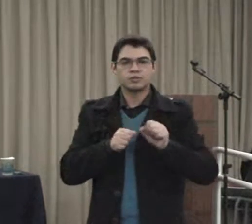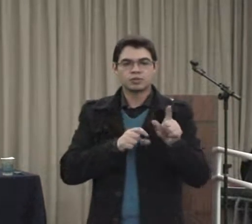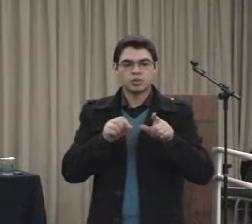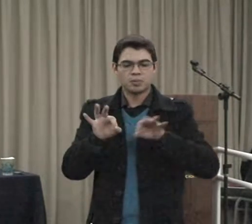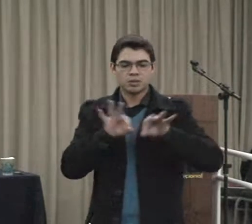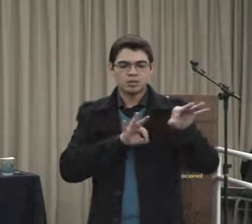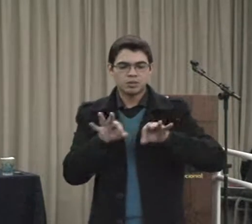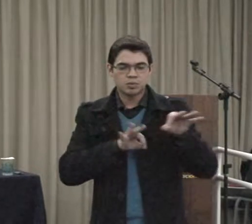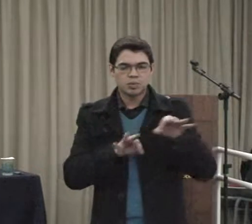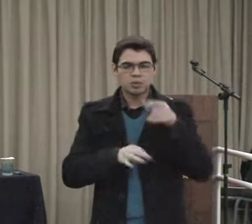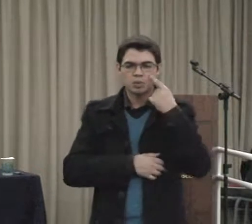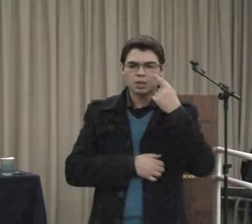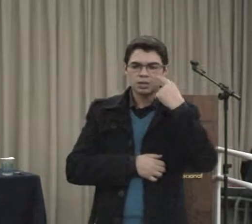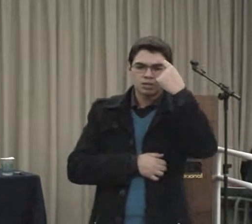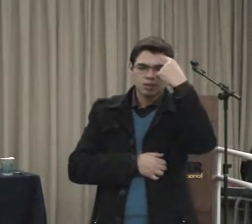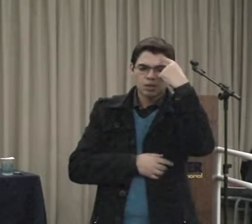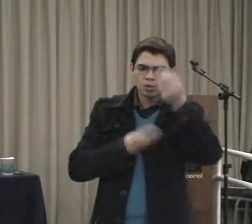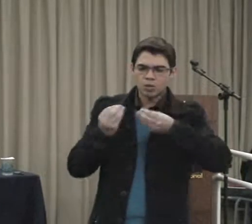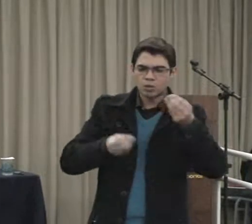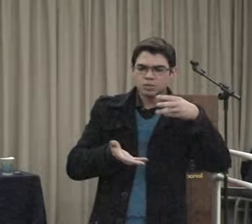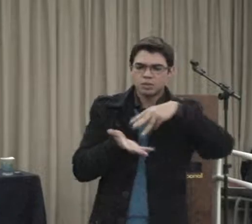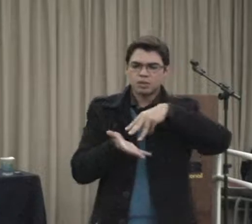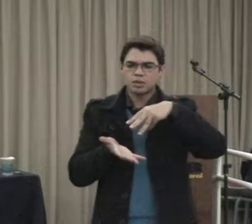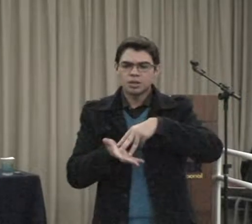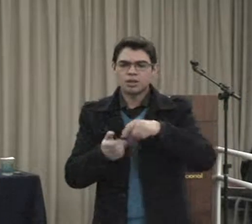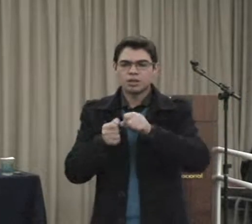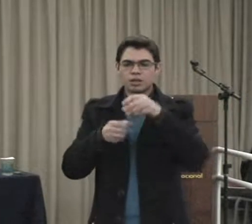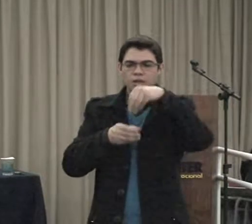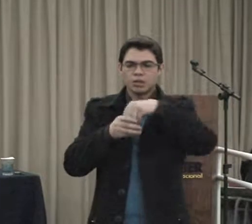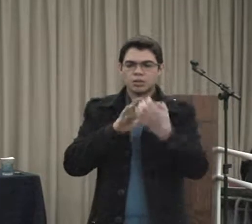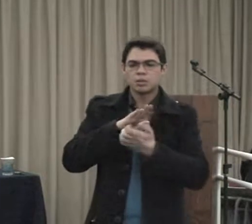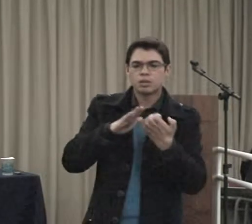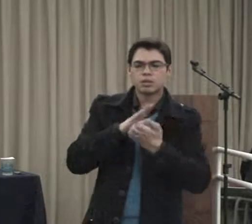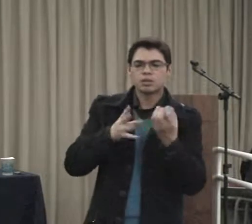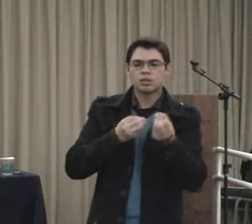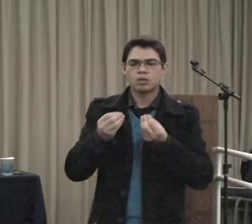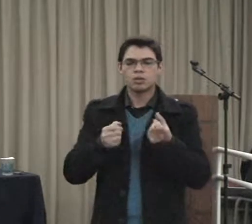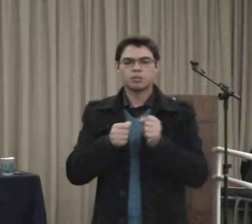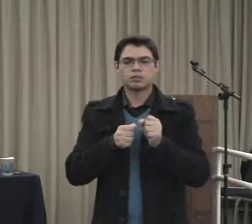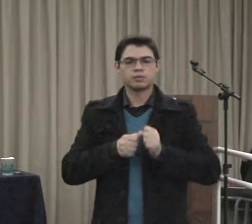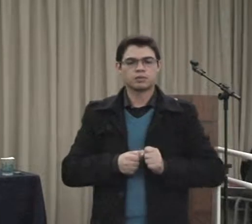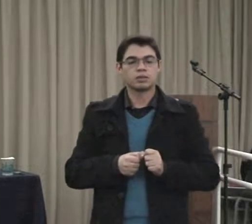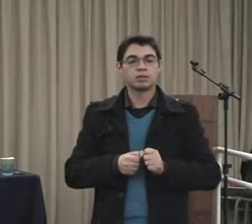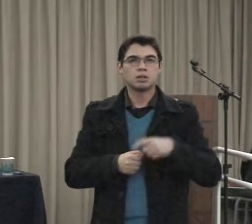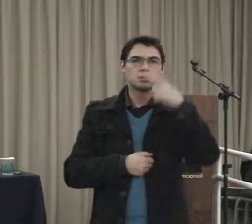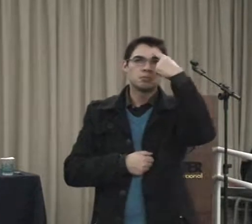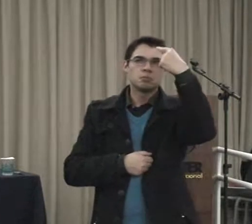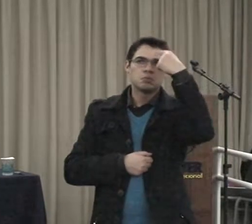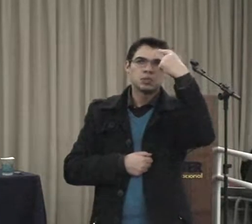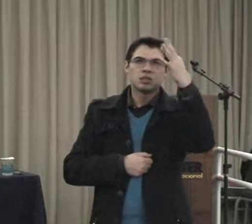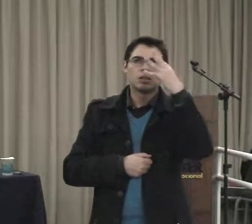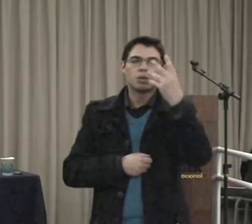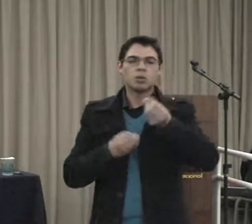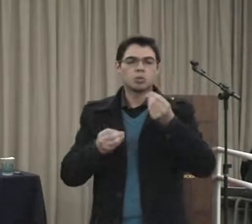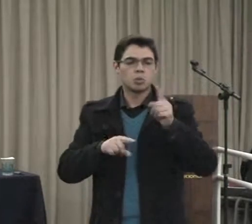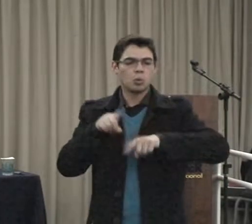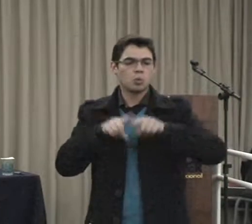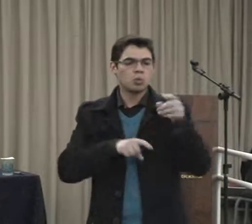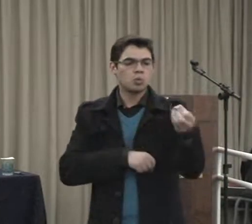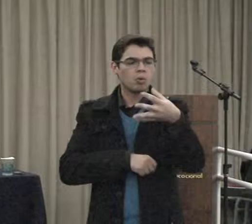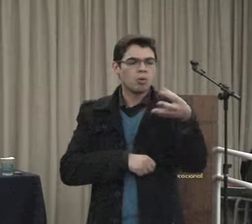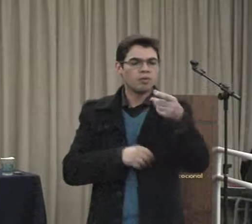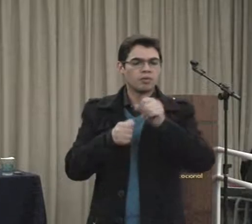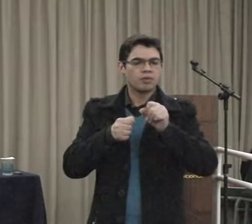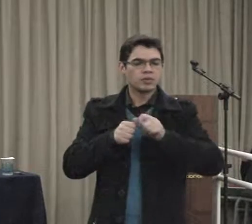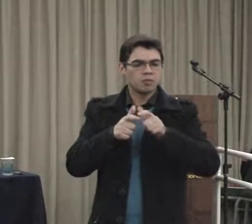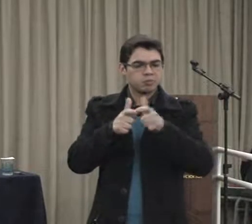a sustentabilidade. E começaram a entender isso. Então eles pensaram, focando em produtos, né?